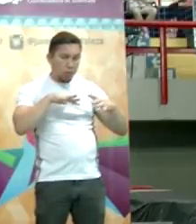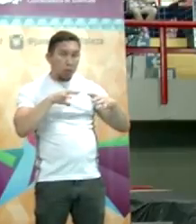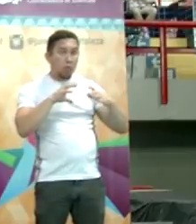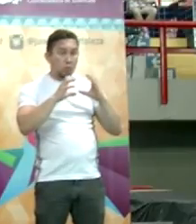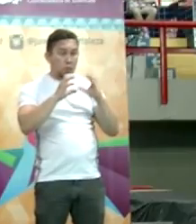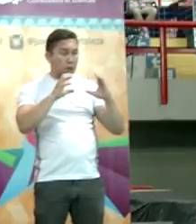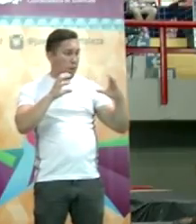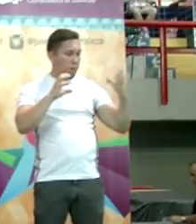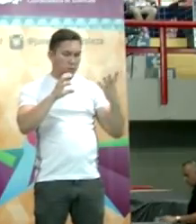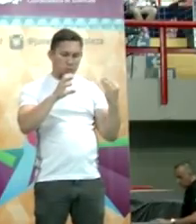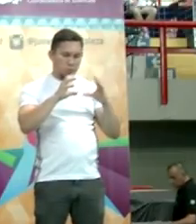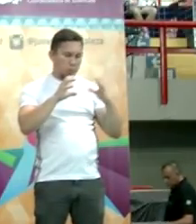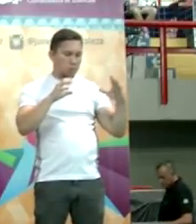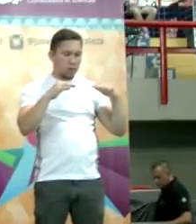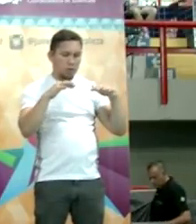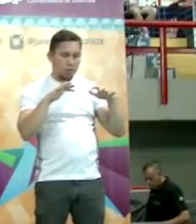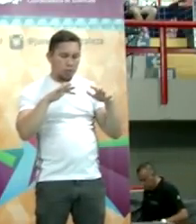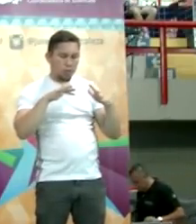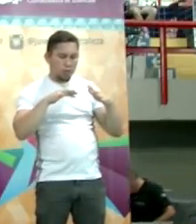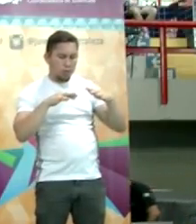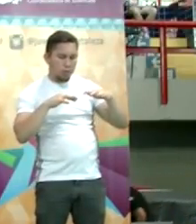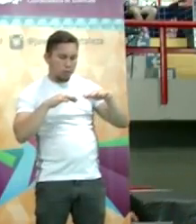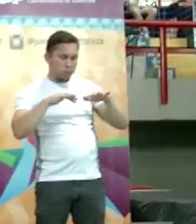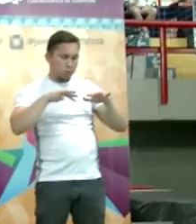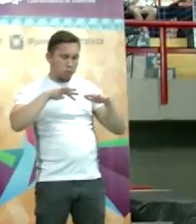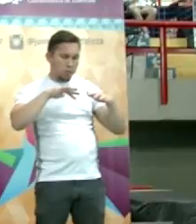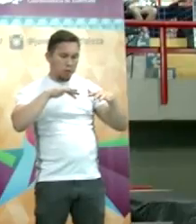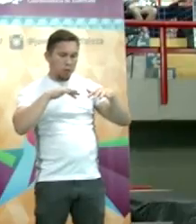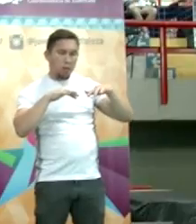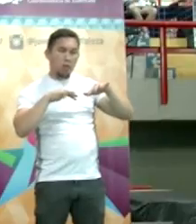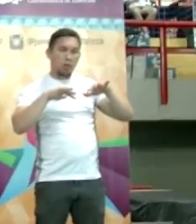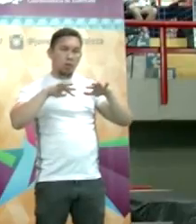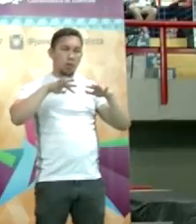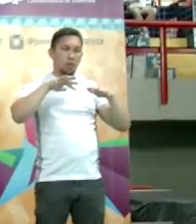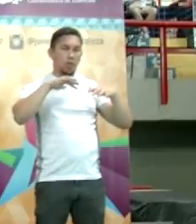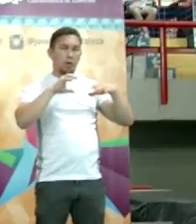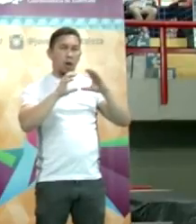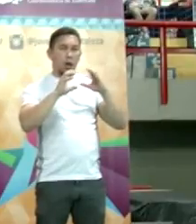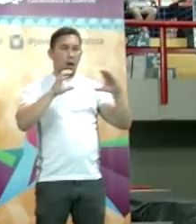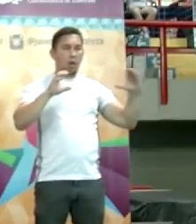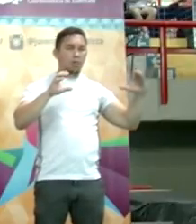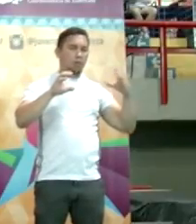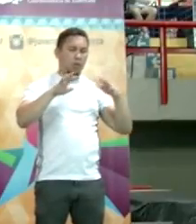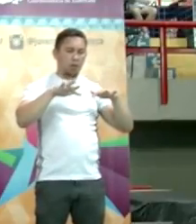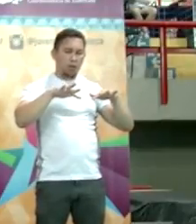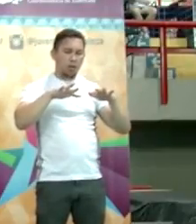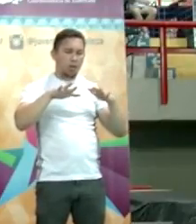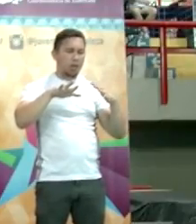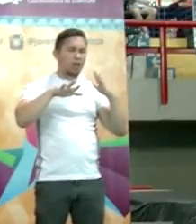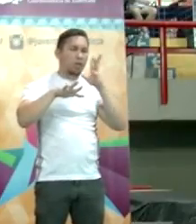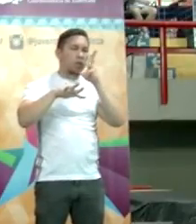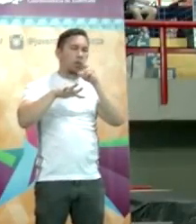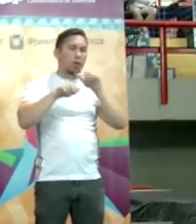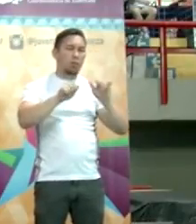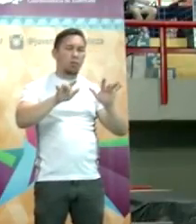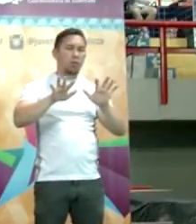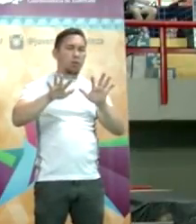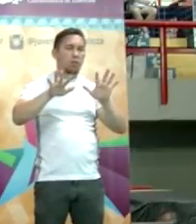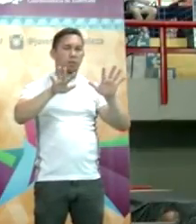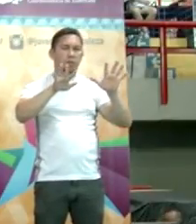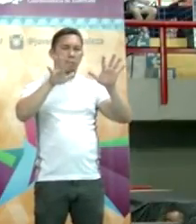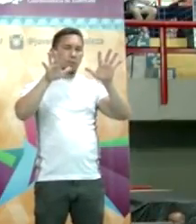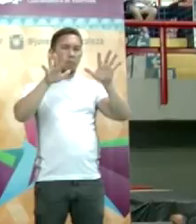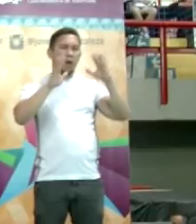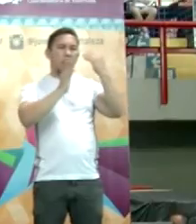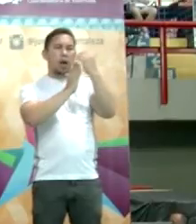de carbonos, menos volátil. Se você puder anotar isso, isso vai ser importante para as nossas provas. Quanto